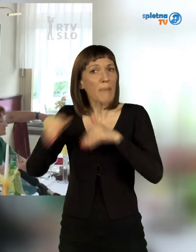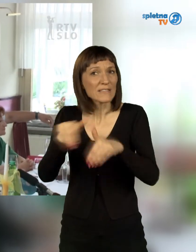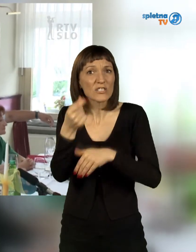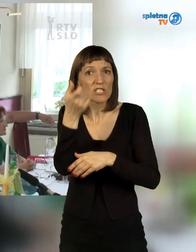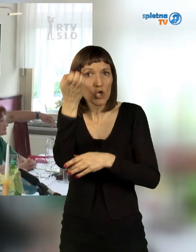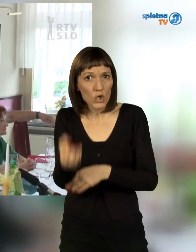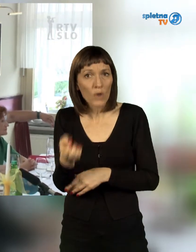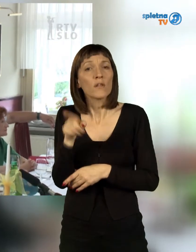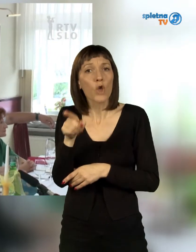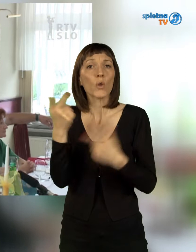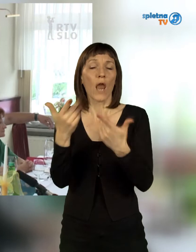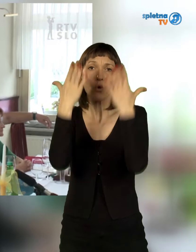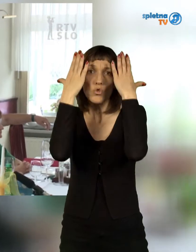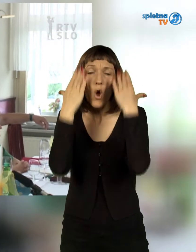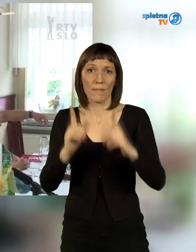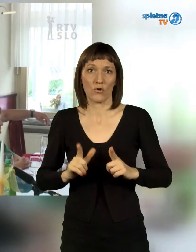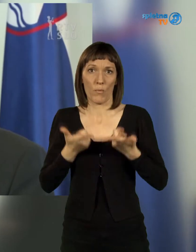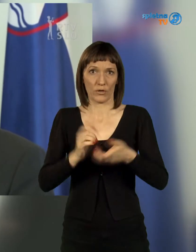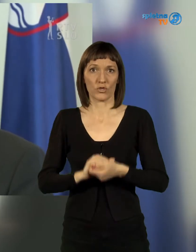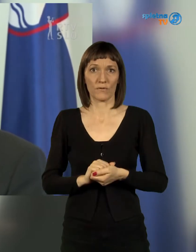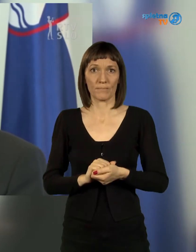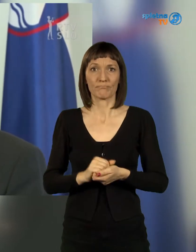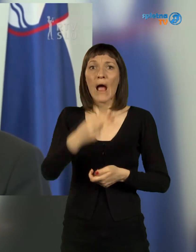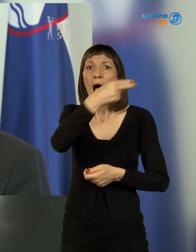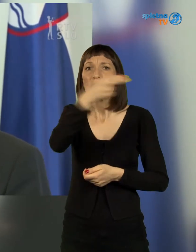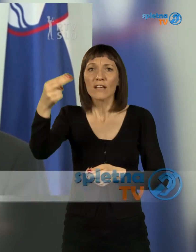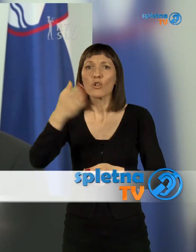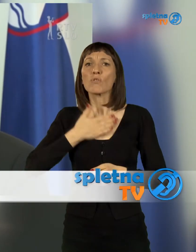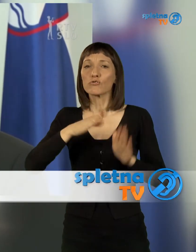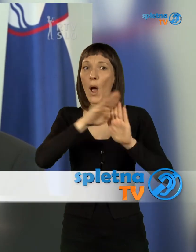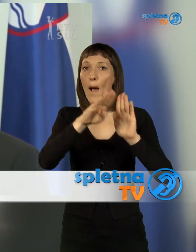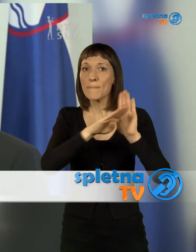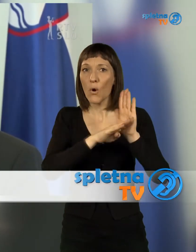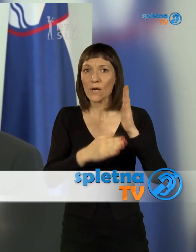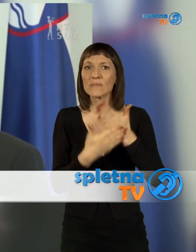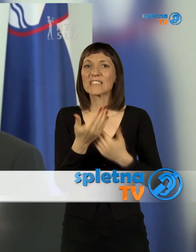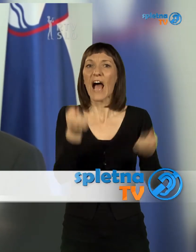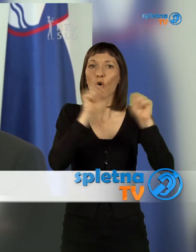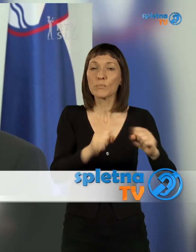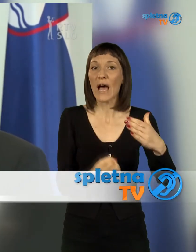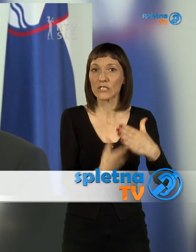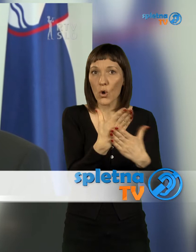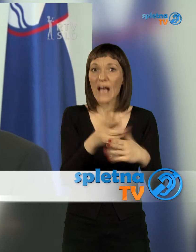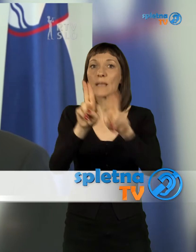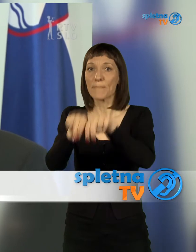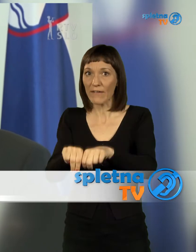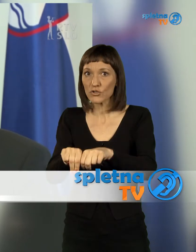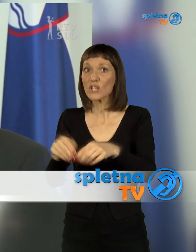da lahko mirno preživi. Naslov oziroma geslo našega programa za gospodarsko rast, pravičnost in